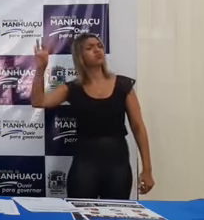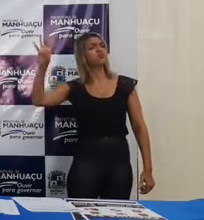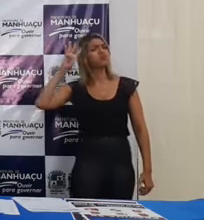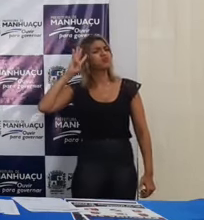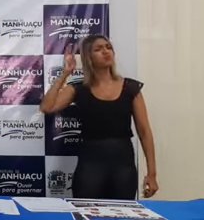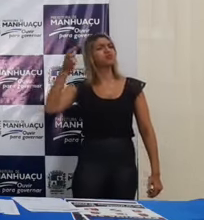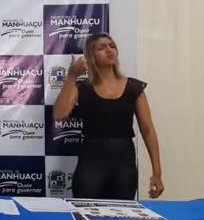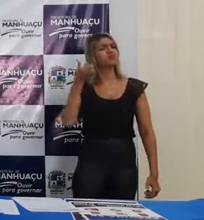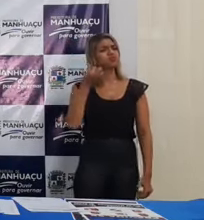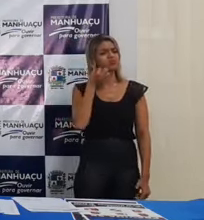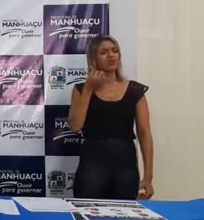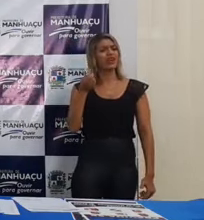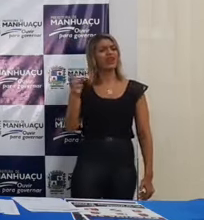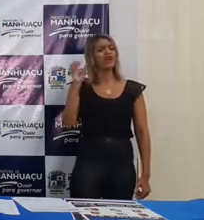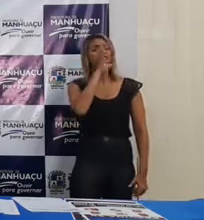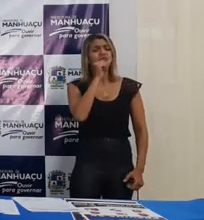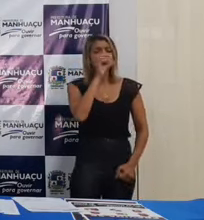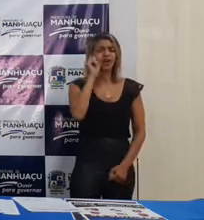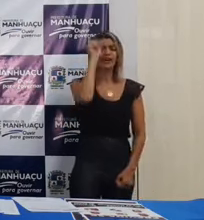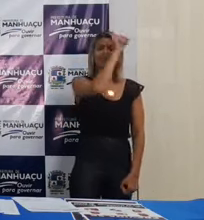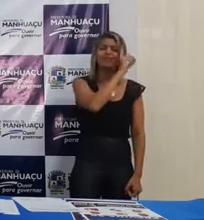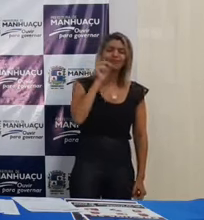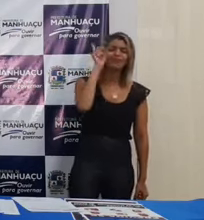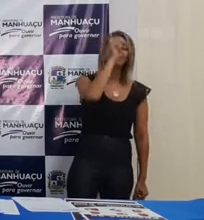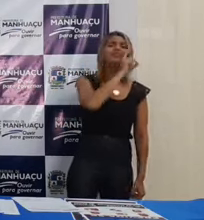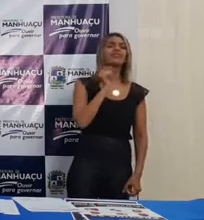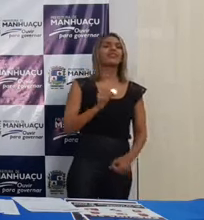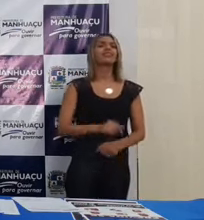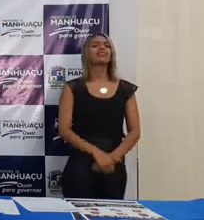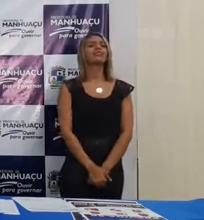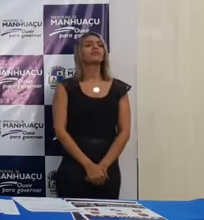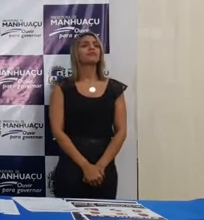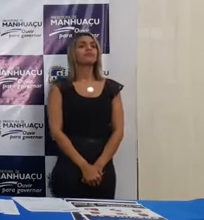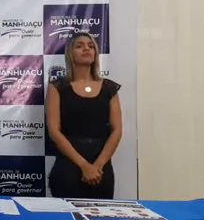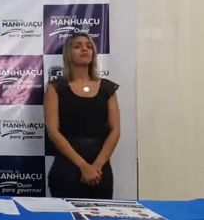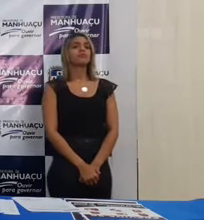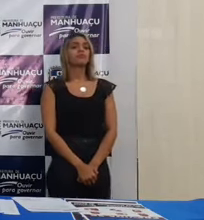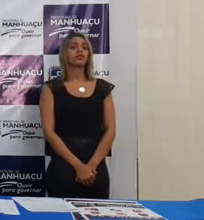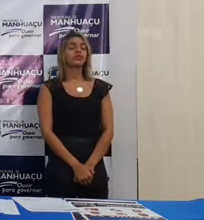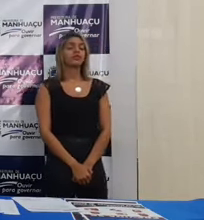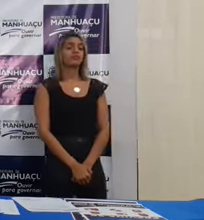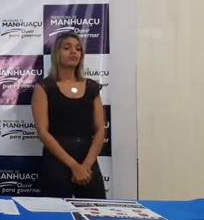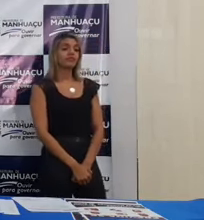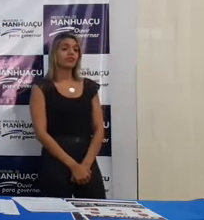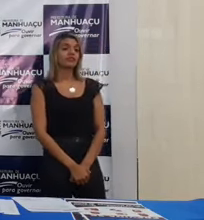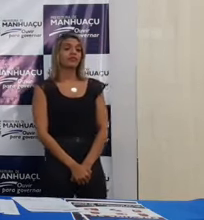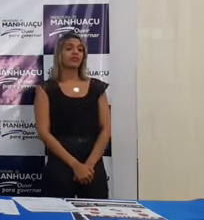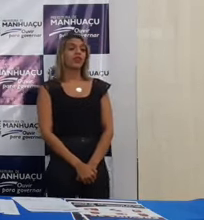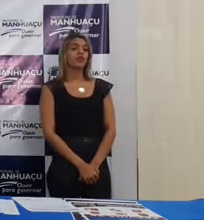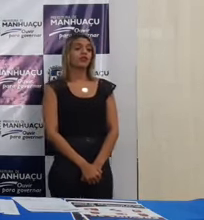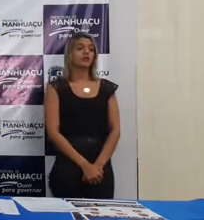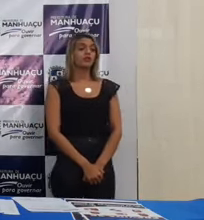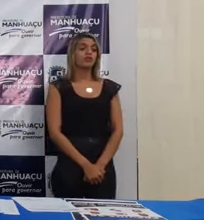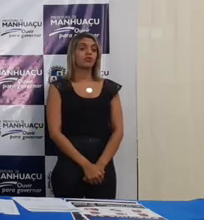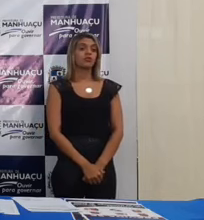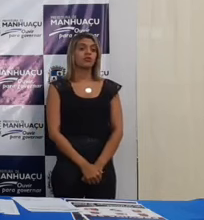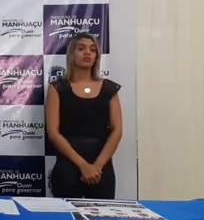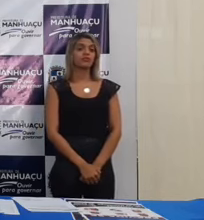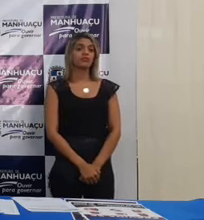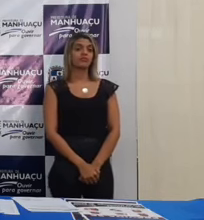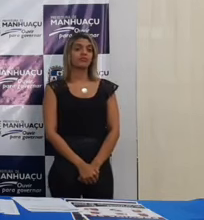com a família. Porque a gente pode tentar aumentar o nível de fiscais, dividindo ele com outro